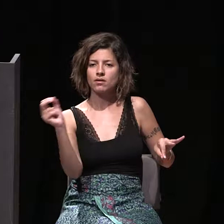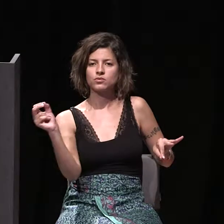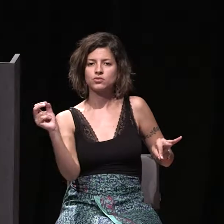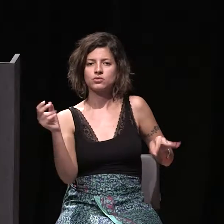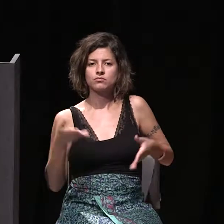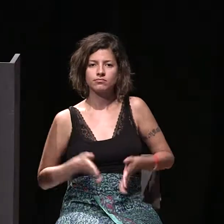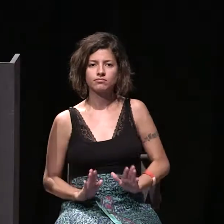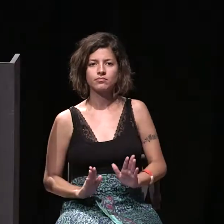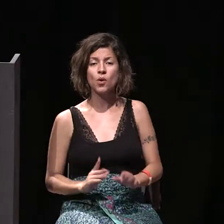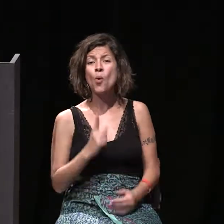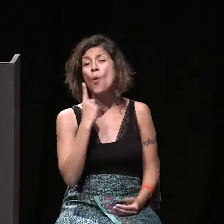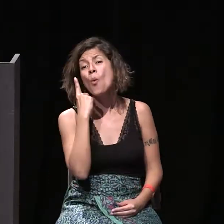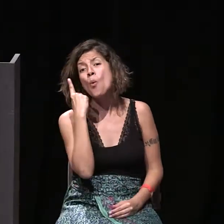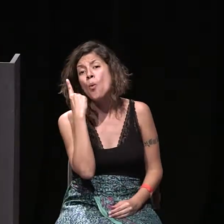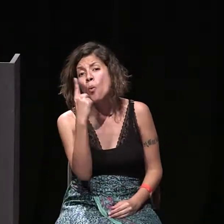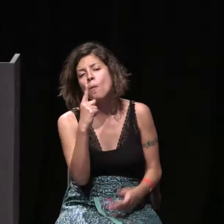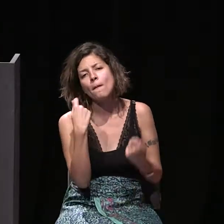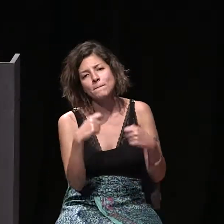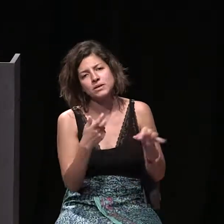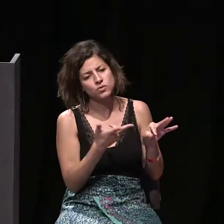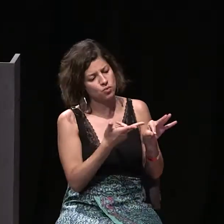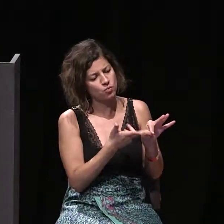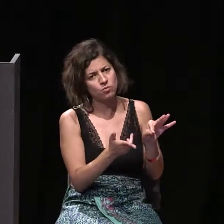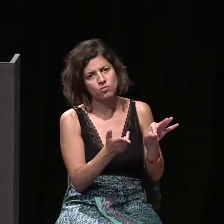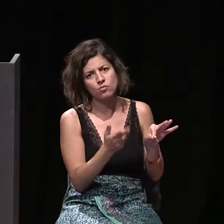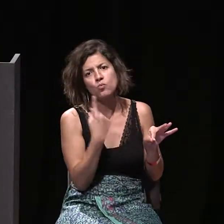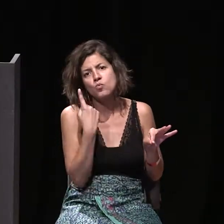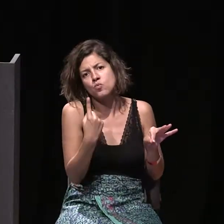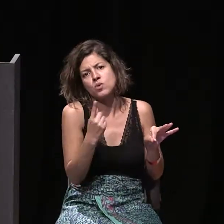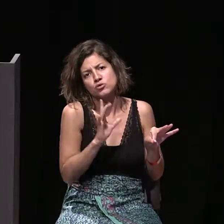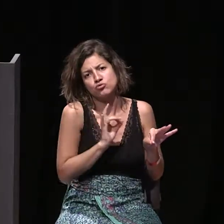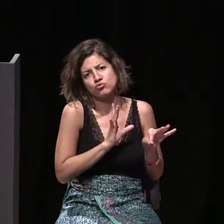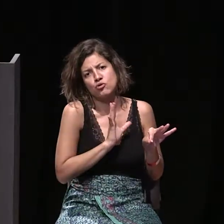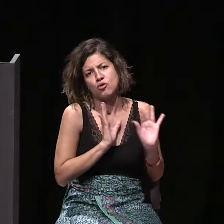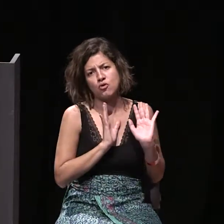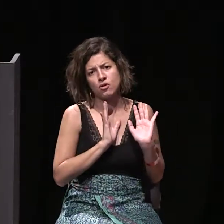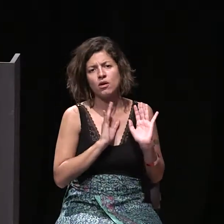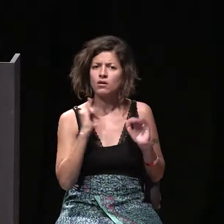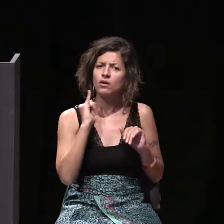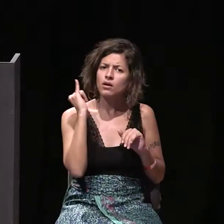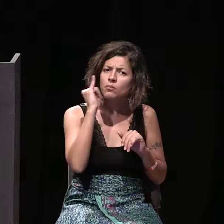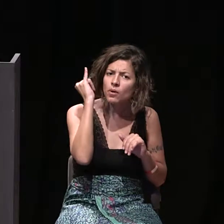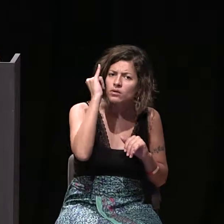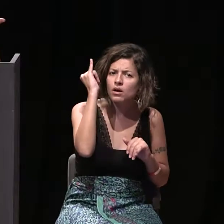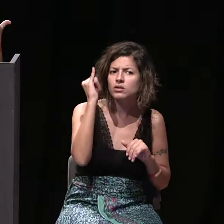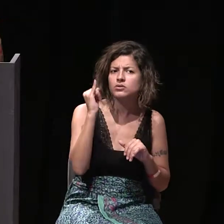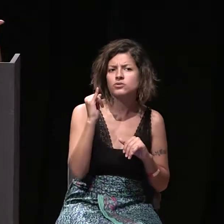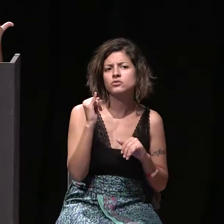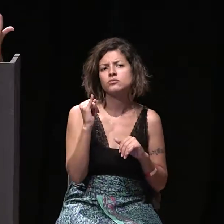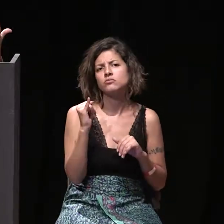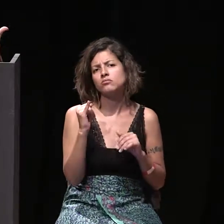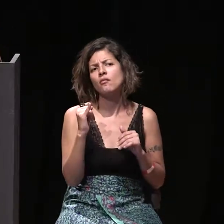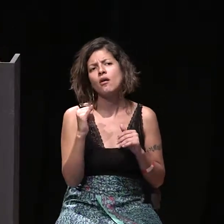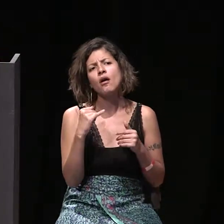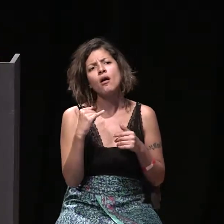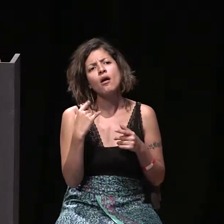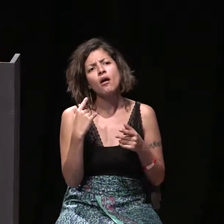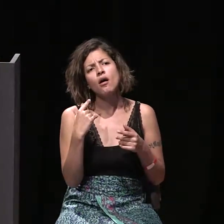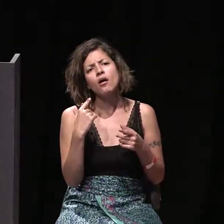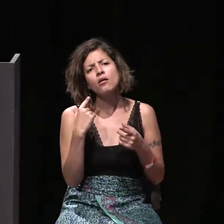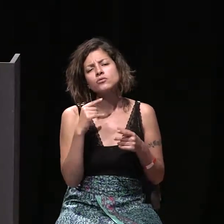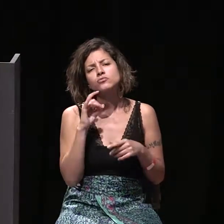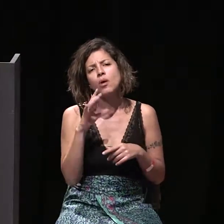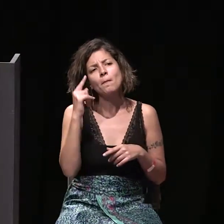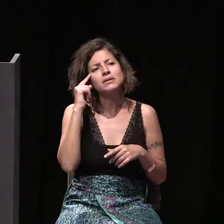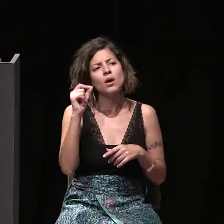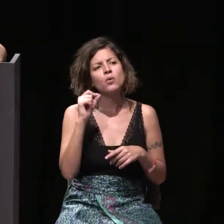foi feito uma episiotomia apenas. Então, esse é um dado bastante importante e significativo para tirar esse tabu de que a